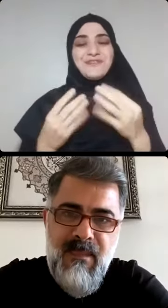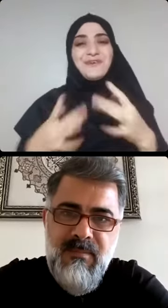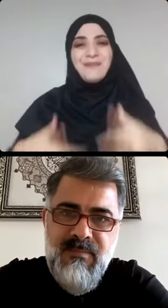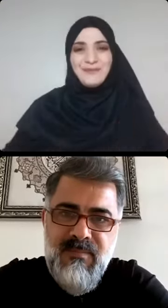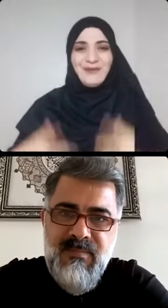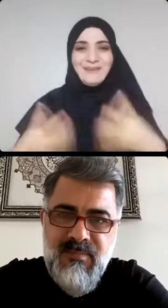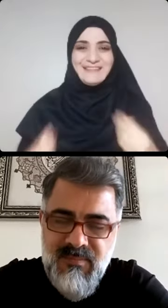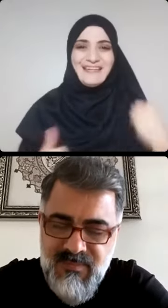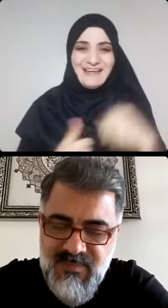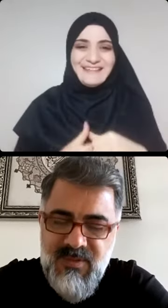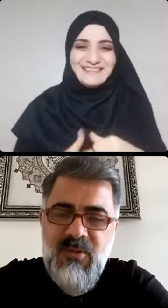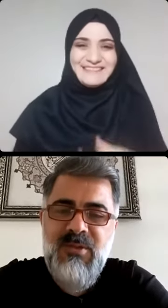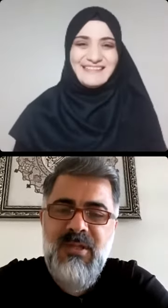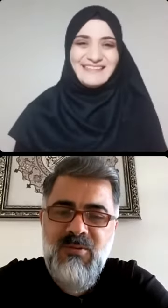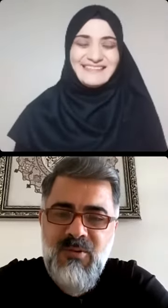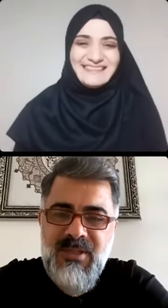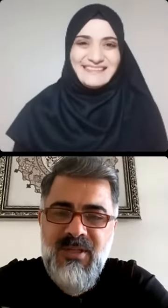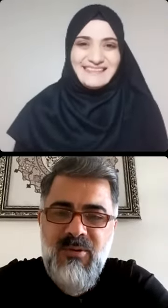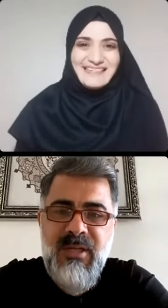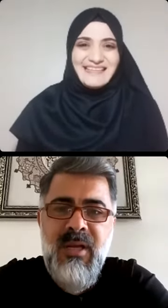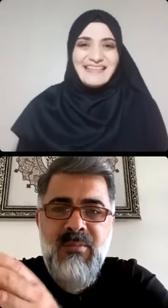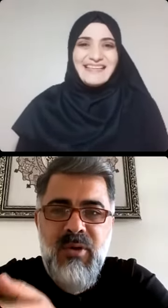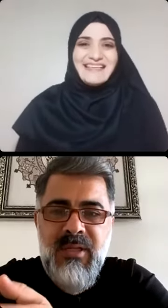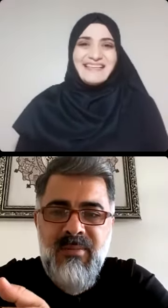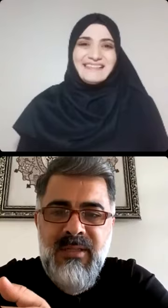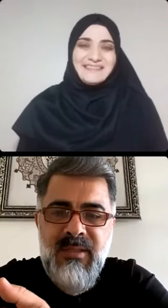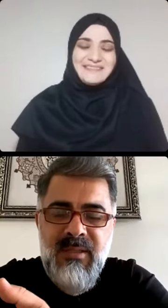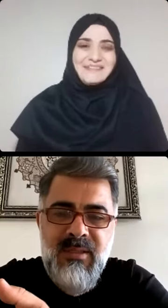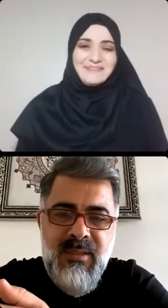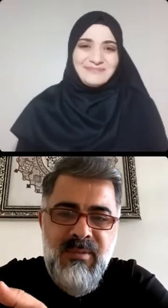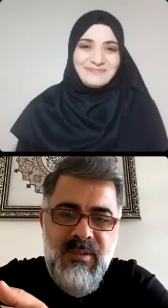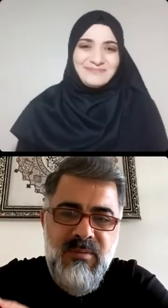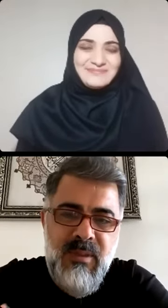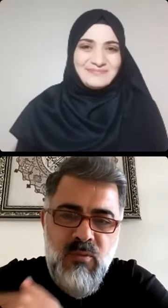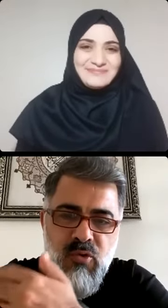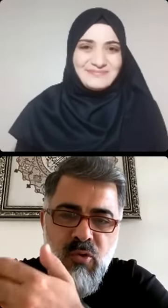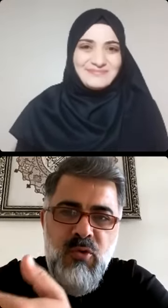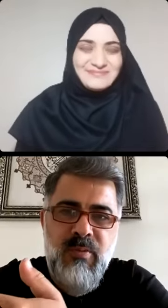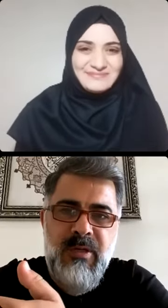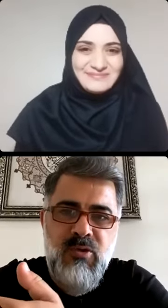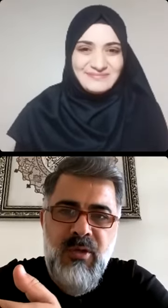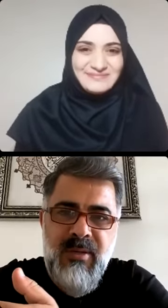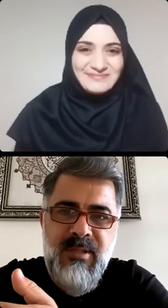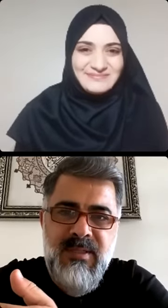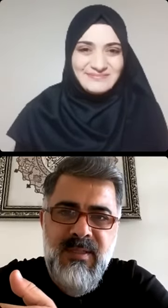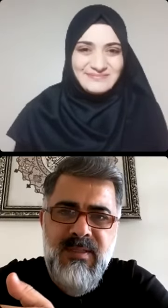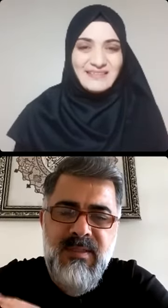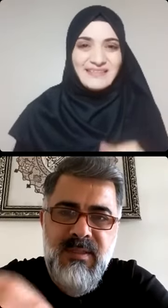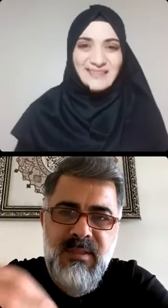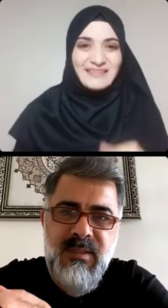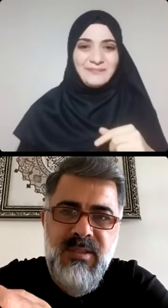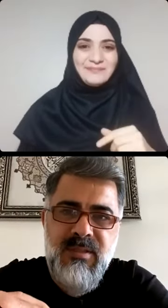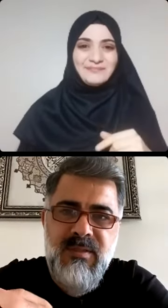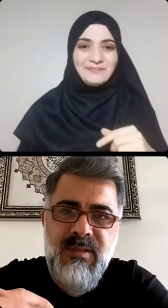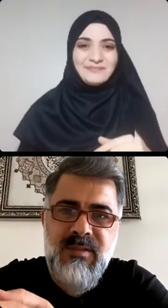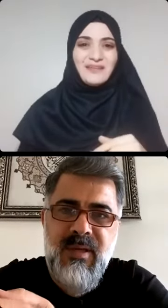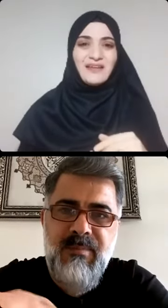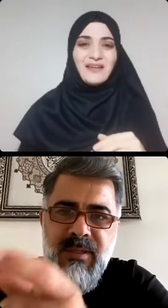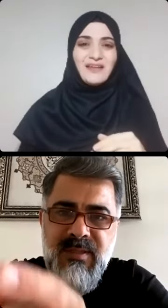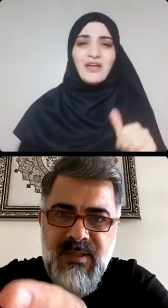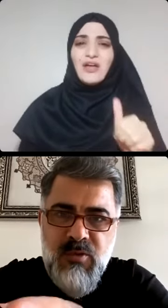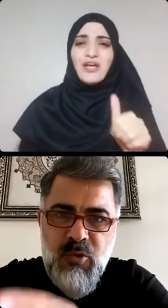Çok çok memnun olduk tekrar. Çok sağ olun, çok teşekkürler. Bu arada ben tabii yani usulünüzü bana söyleyebilirsiniz. Hiç